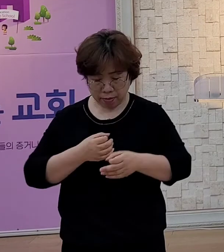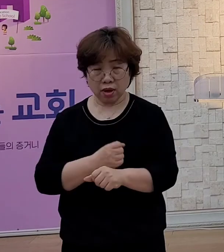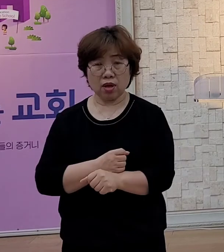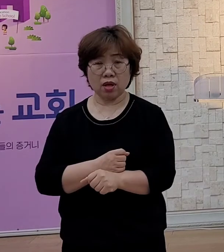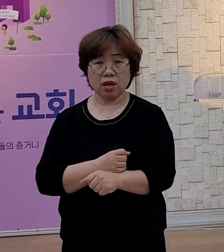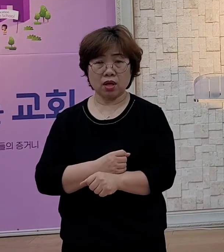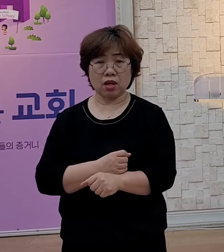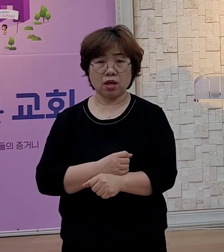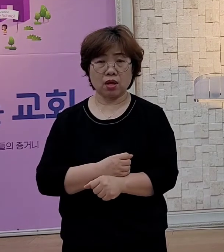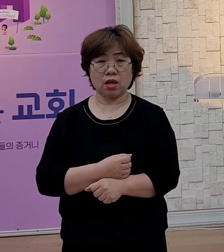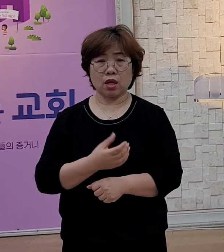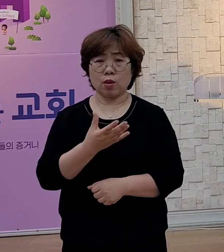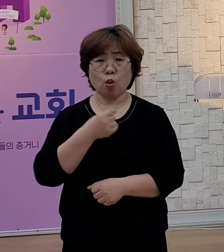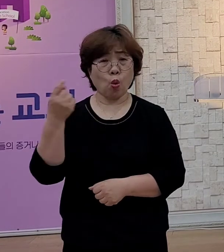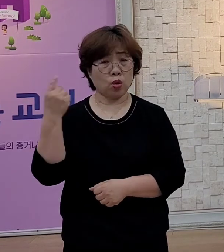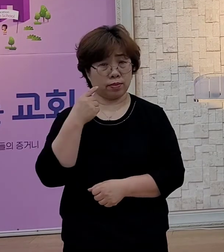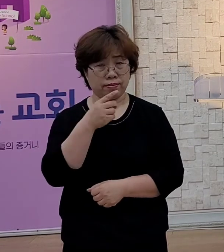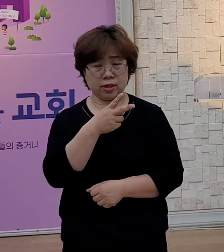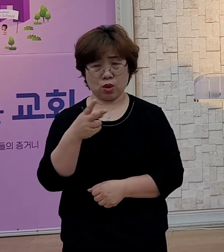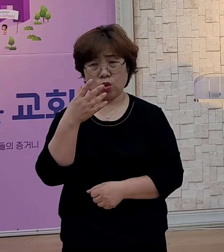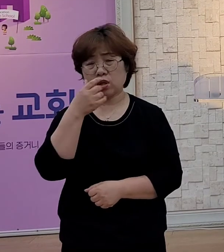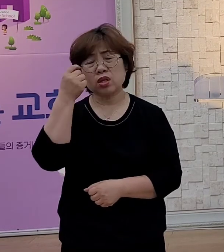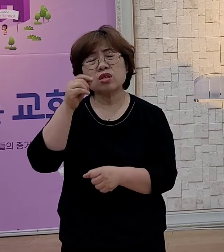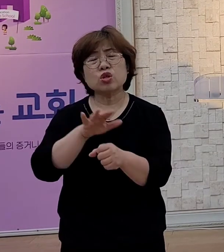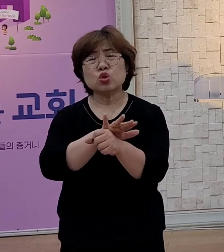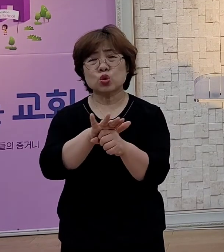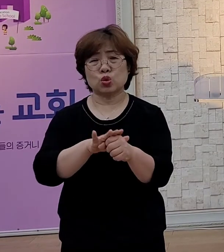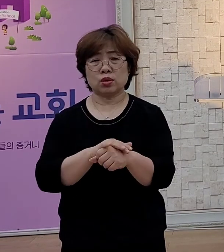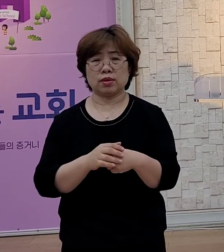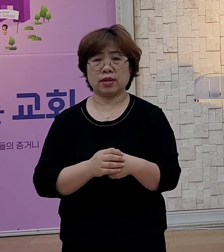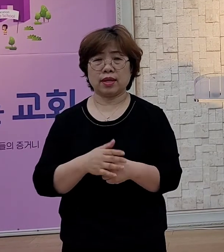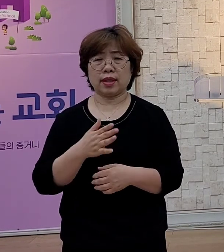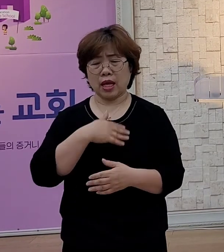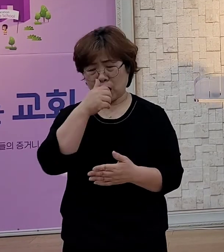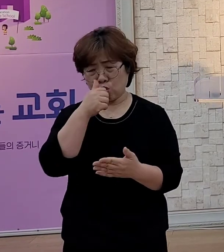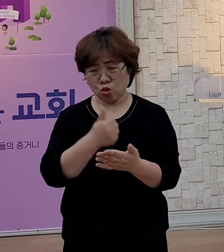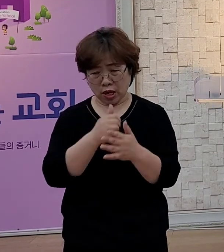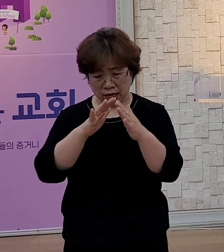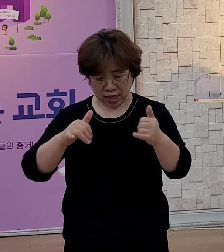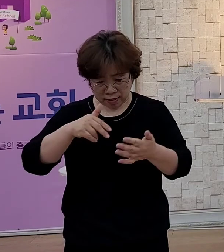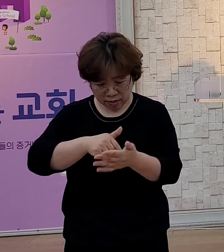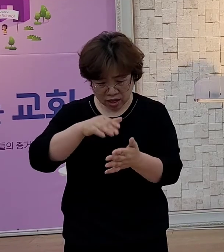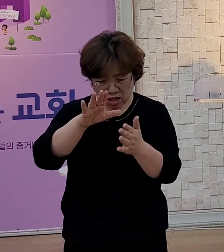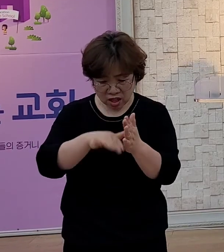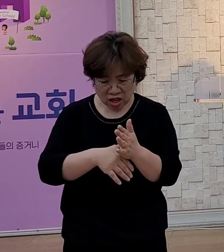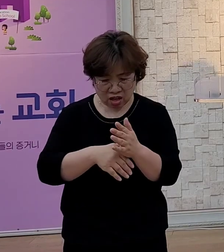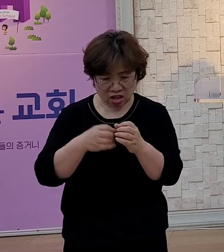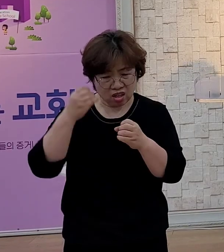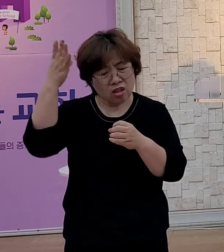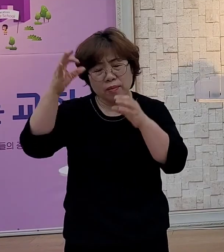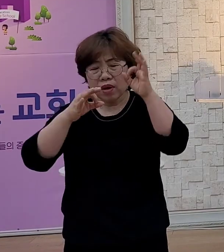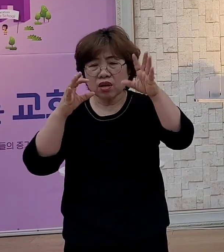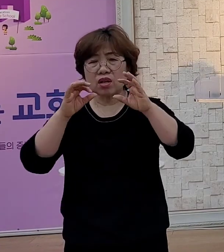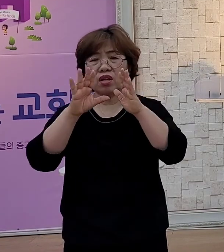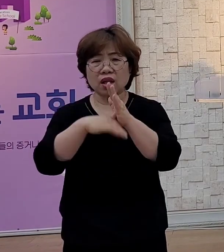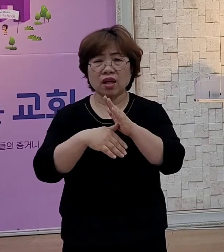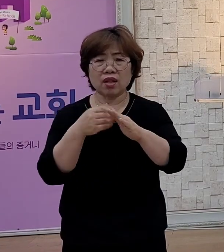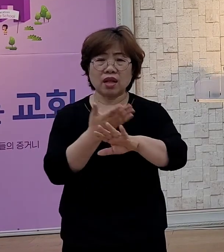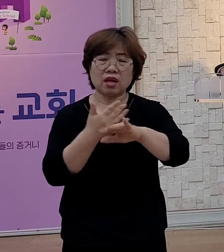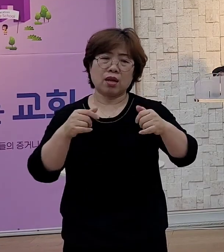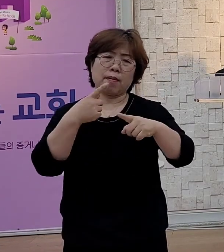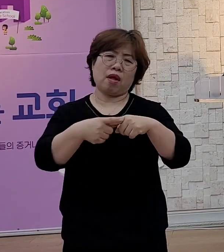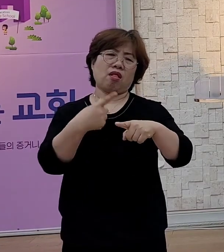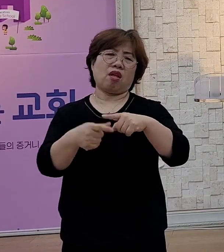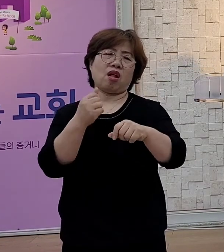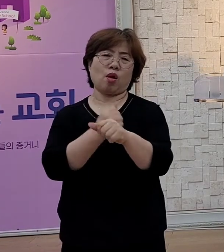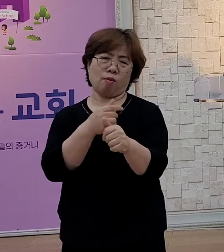이게 복음이고 이게 긍휼이에요. 내가 죄인 되었을 때를 잊어버리는 순간 남을 판단하고